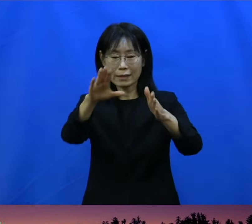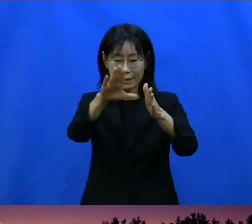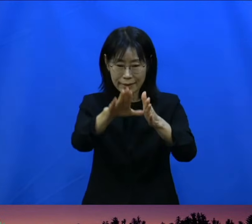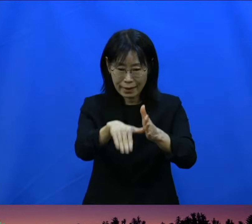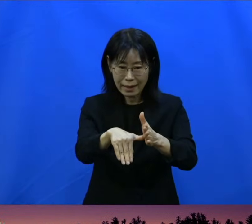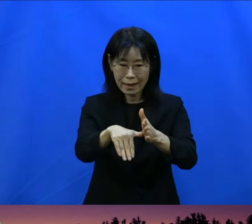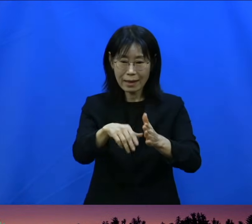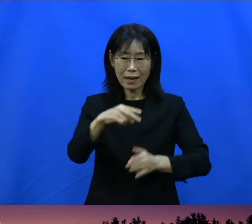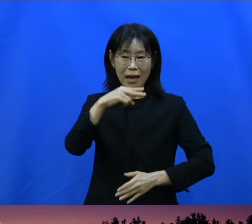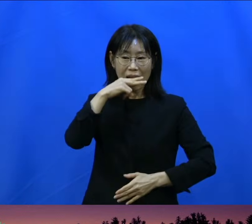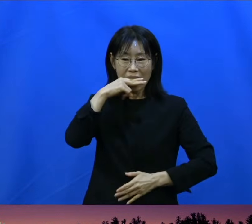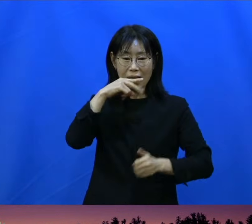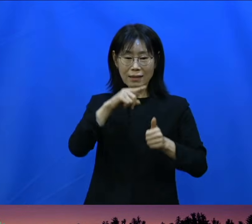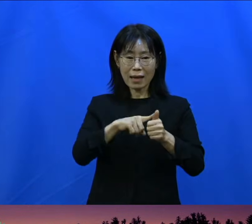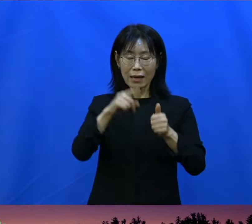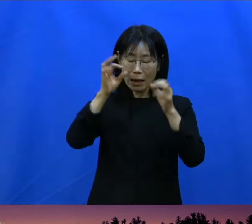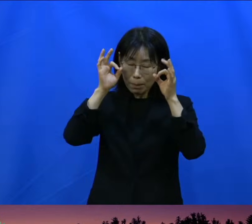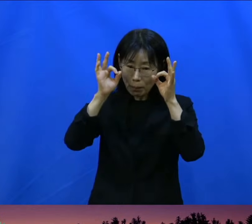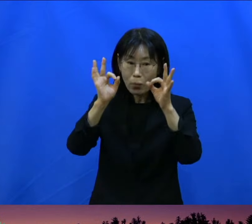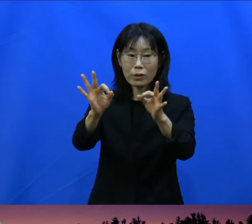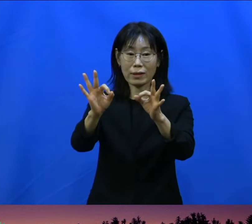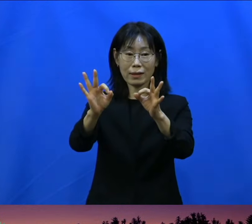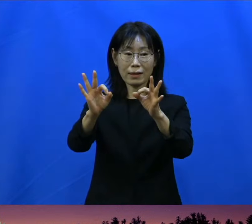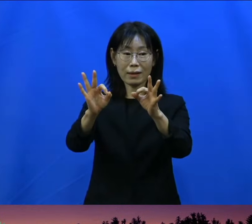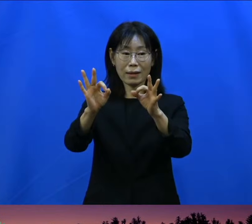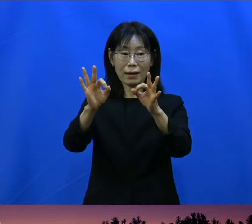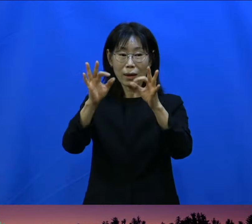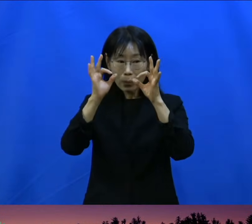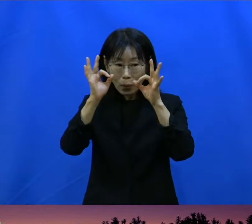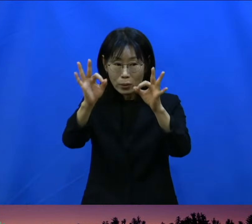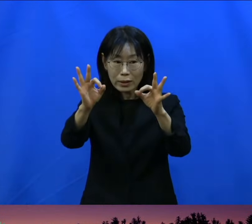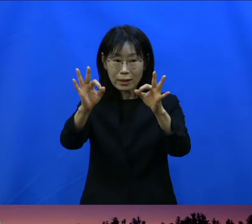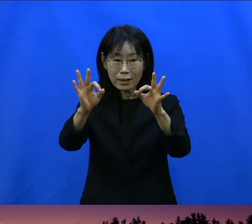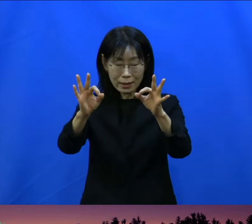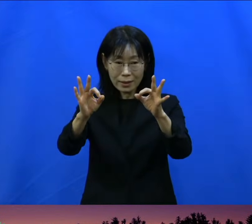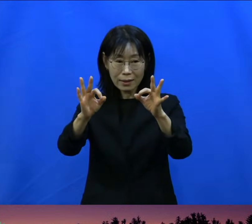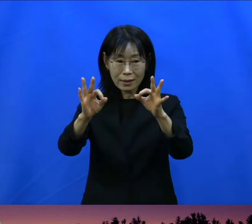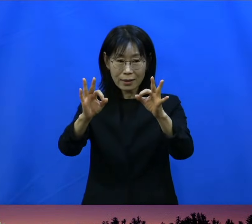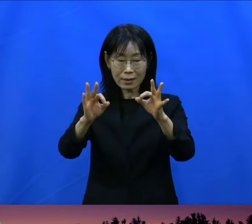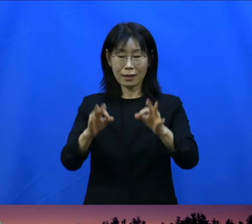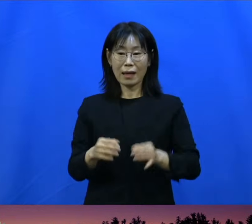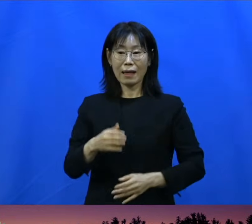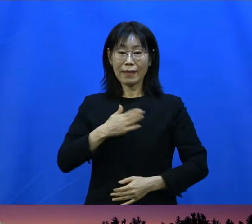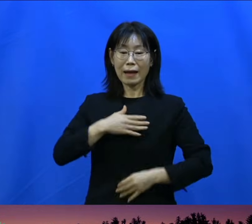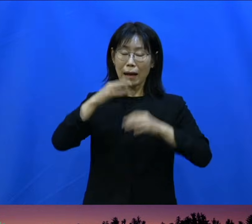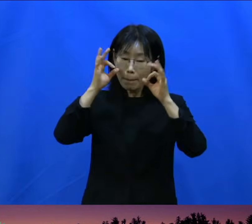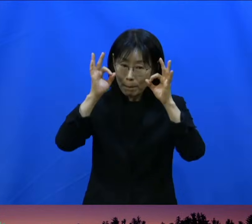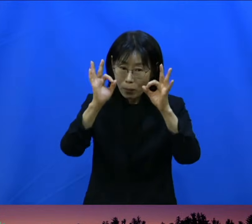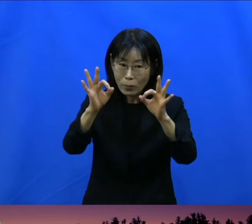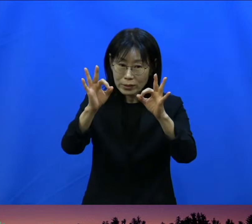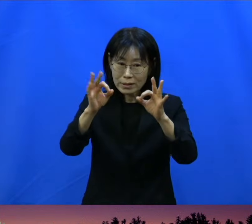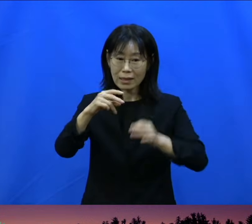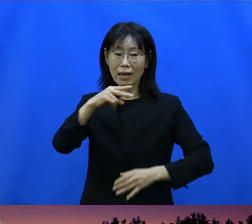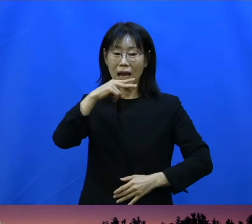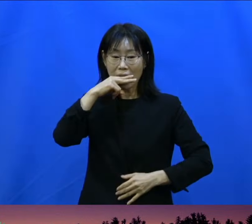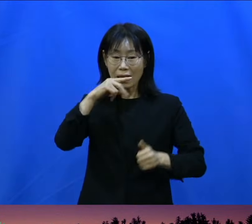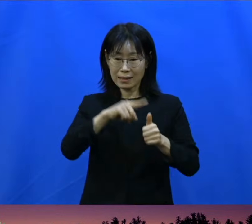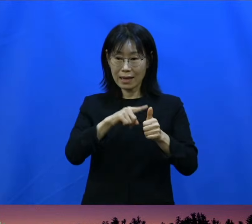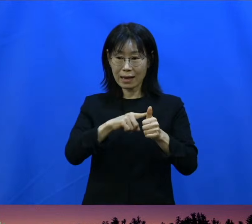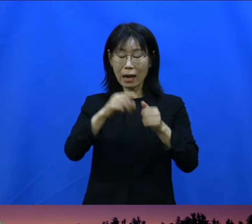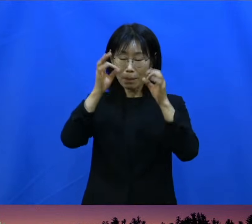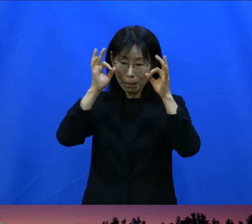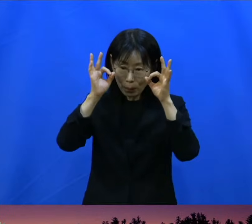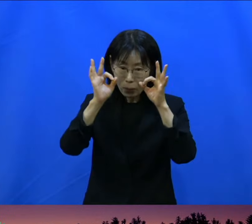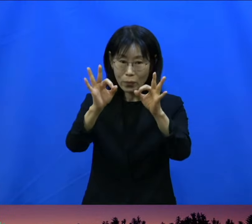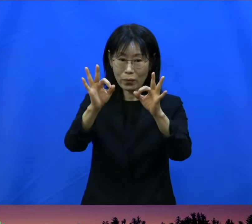적, 이 성경에 내가 본 적 굉장히 중요한 겁니다. 내가 본다는 게 굉장히 중요해요.